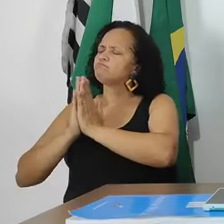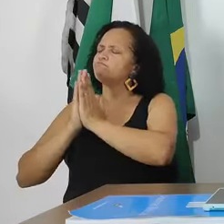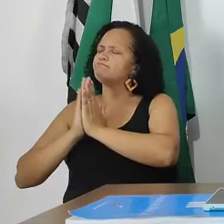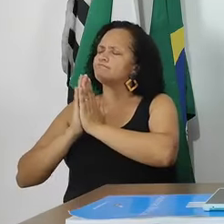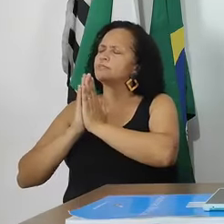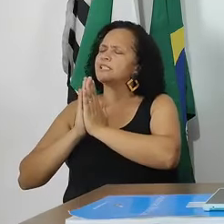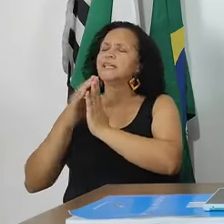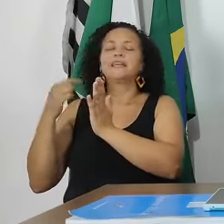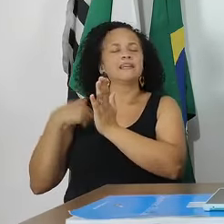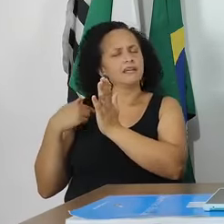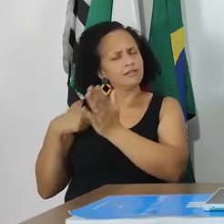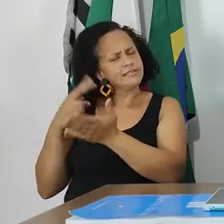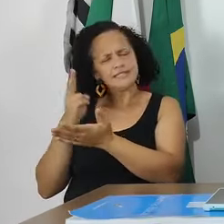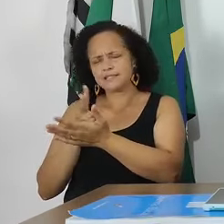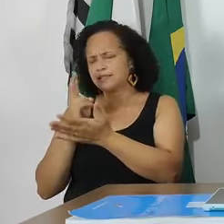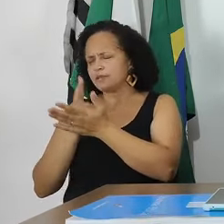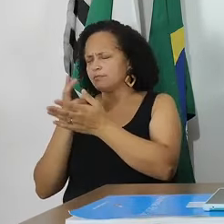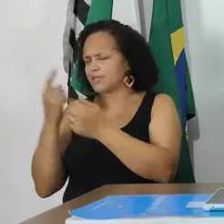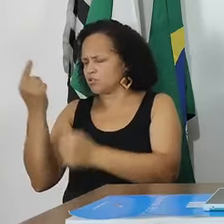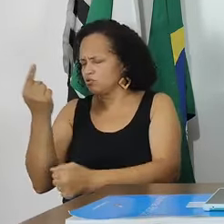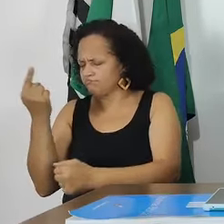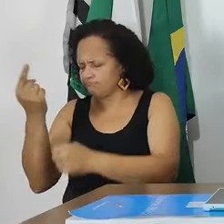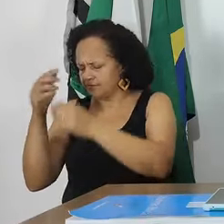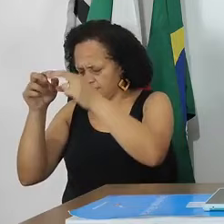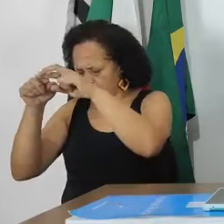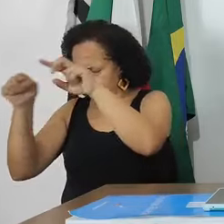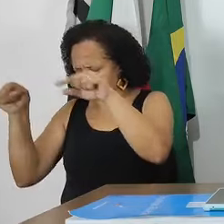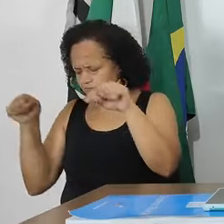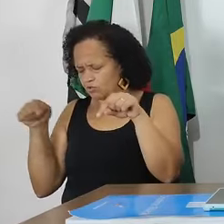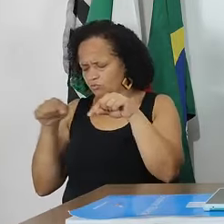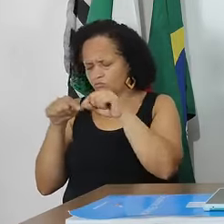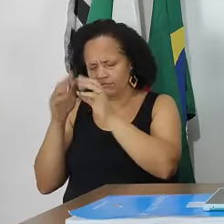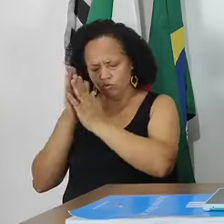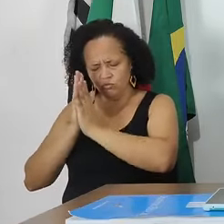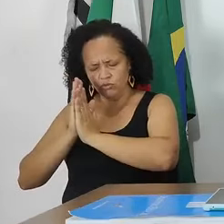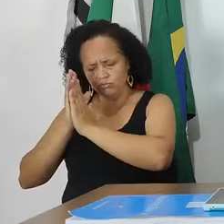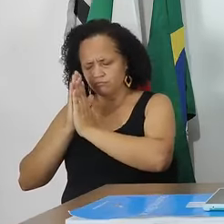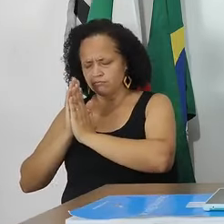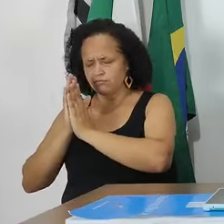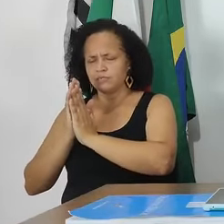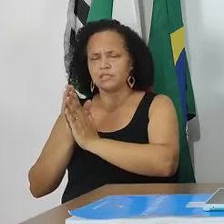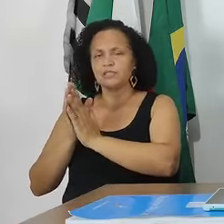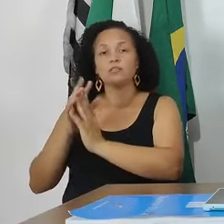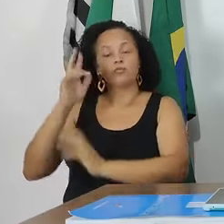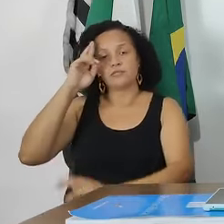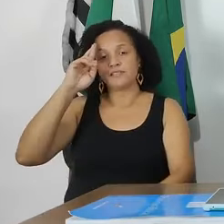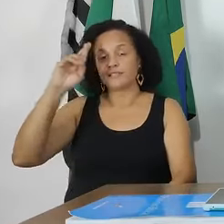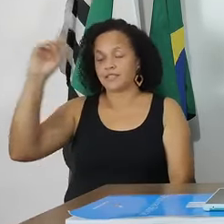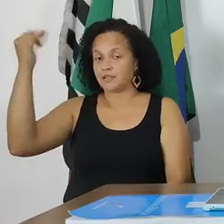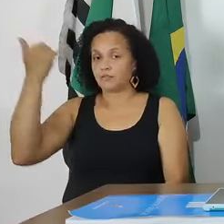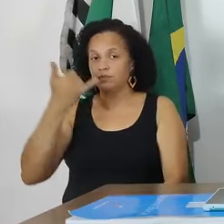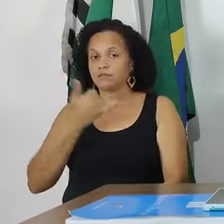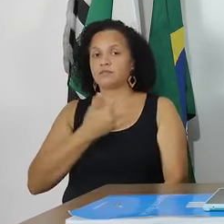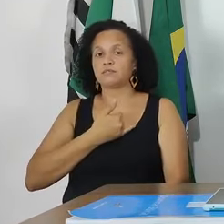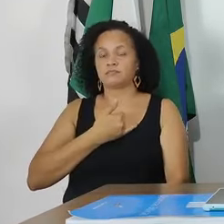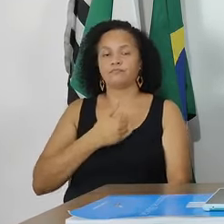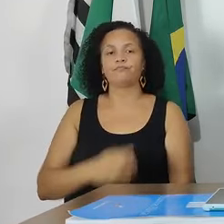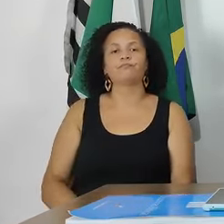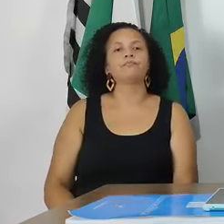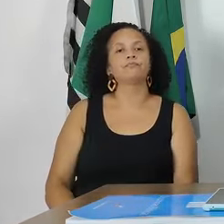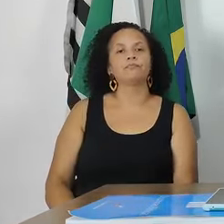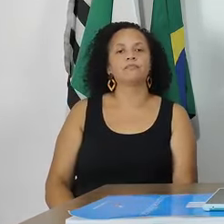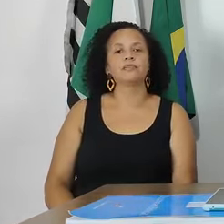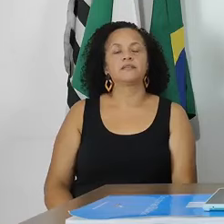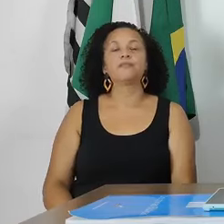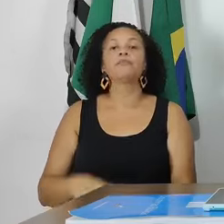estava só no secreto com o Senhor. Então, o Senhor não deixa a gente confundido. Então, eu recebi uma parte de um vídeo de